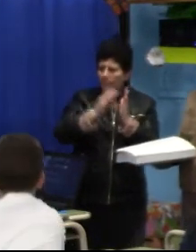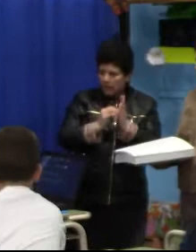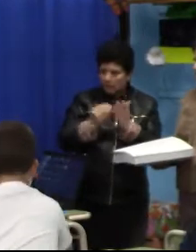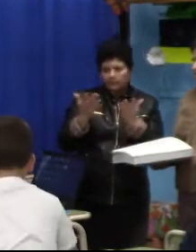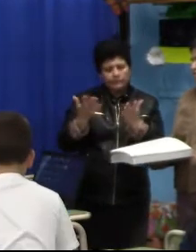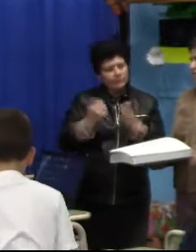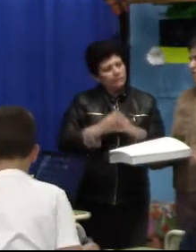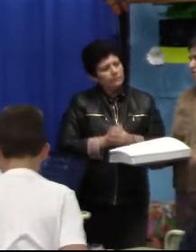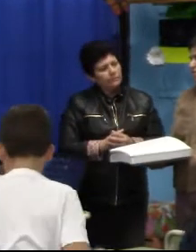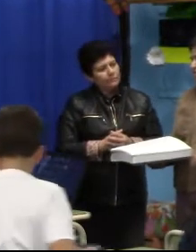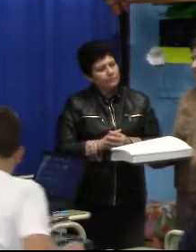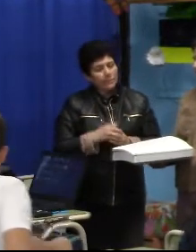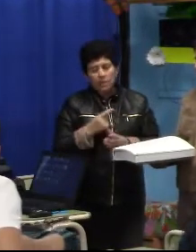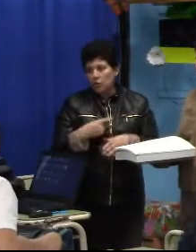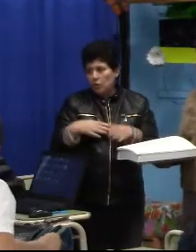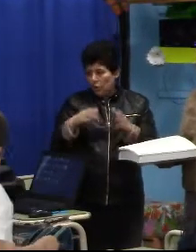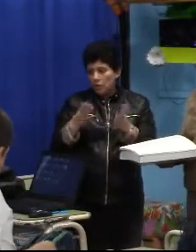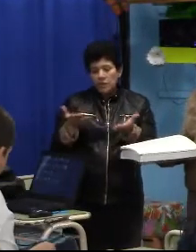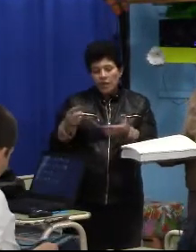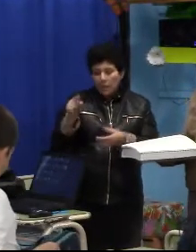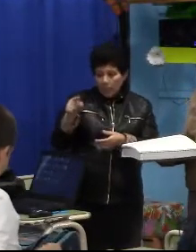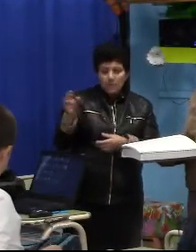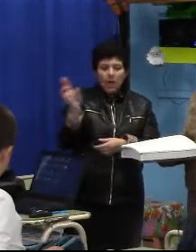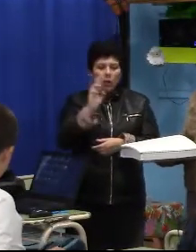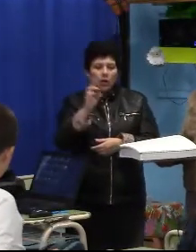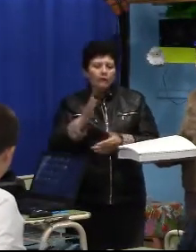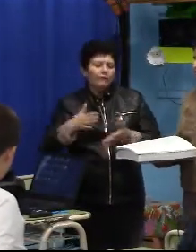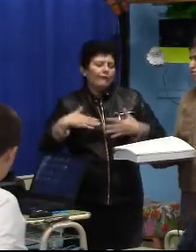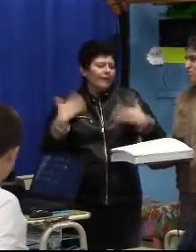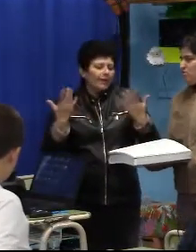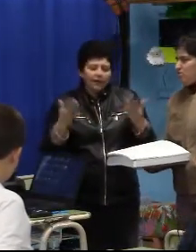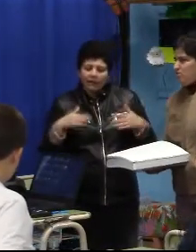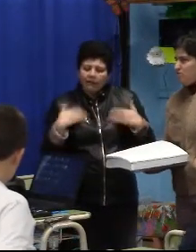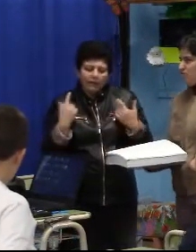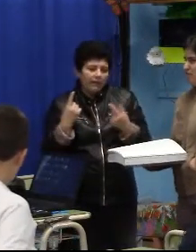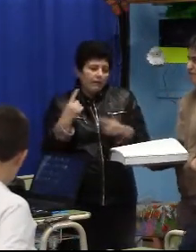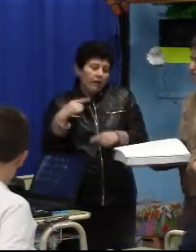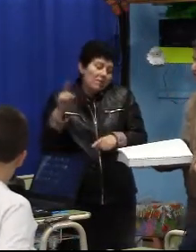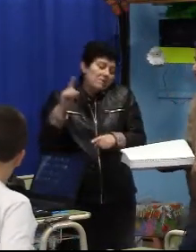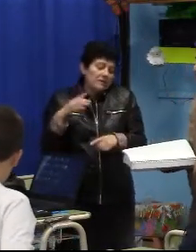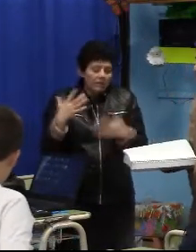persona feliz en medio de los